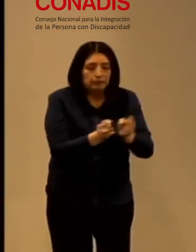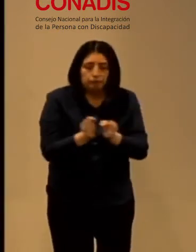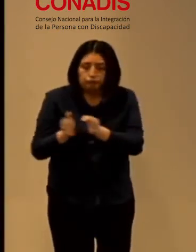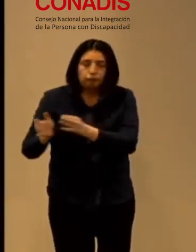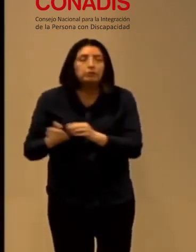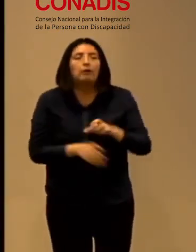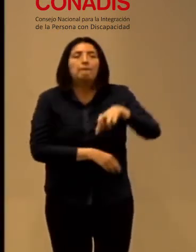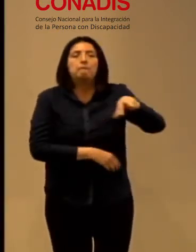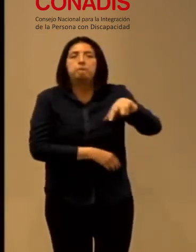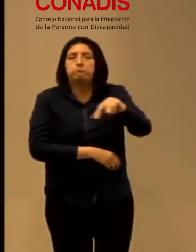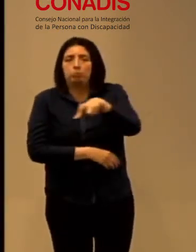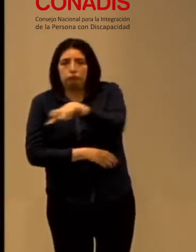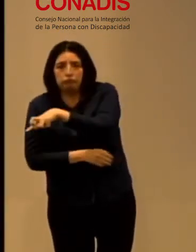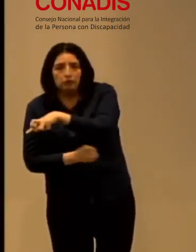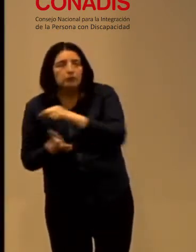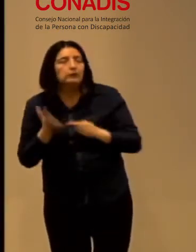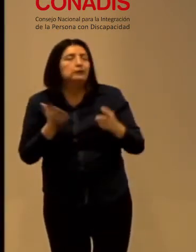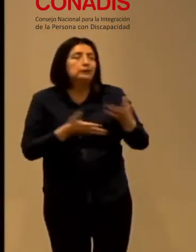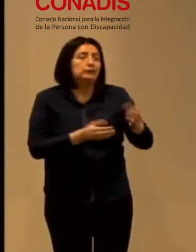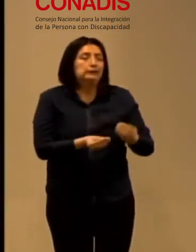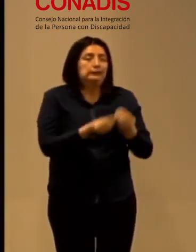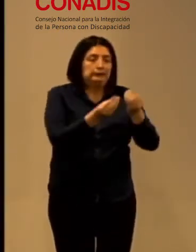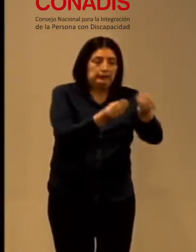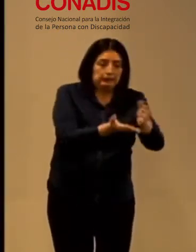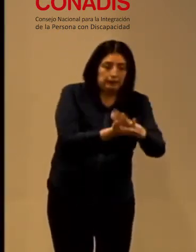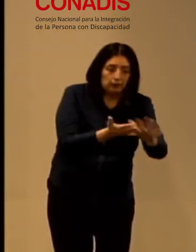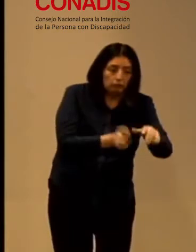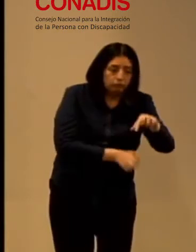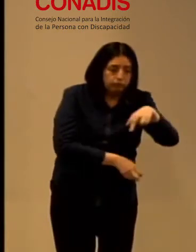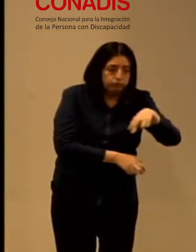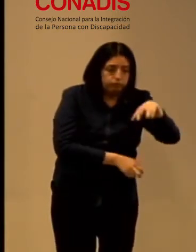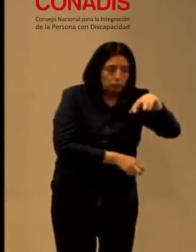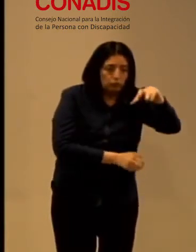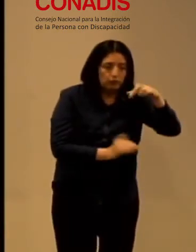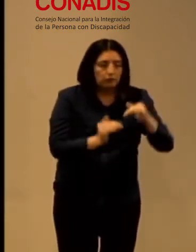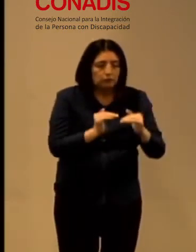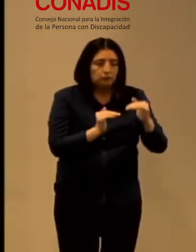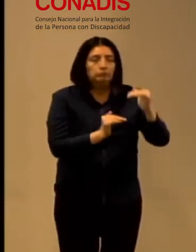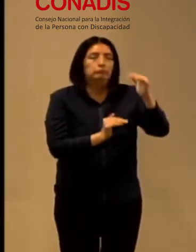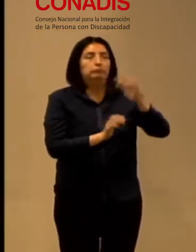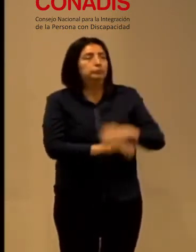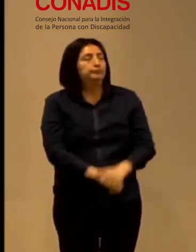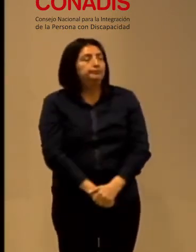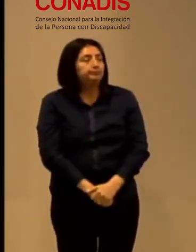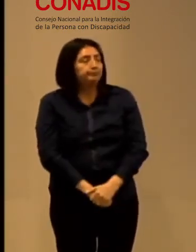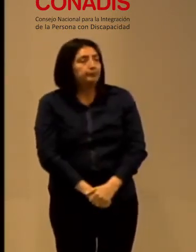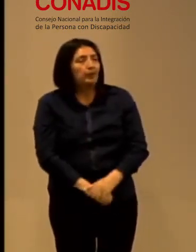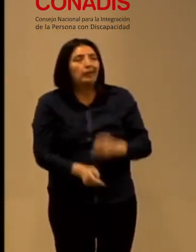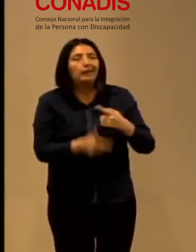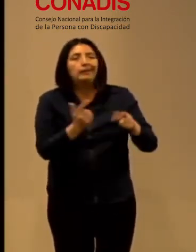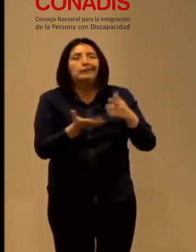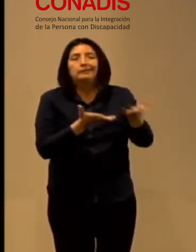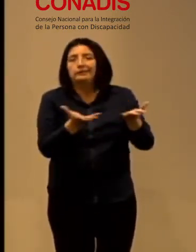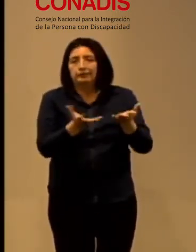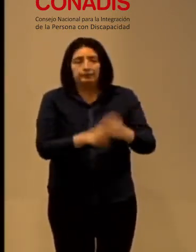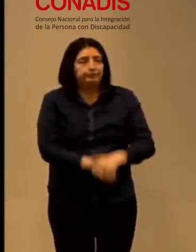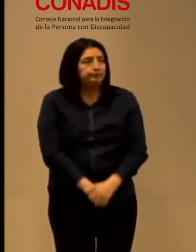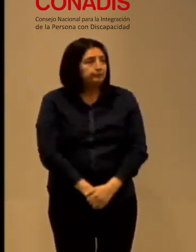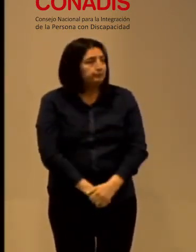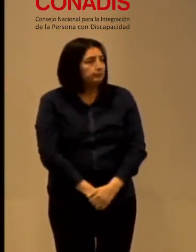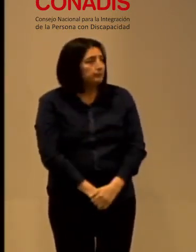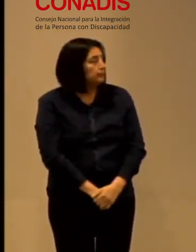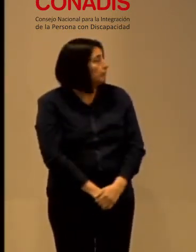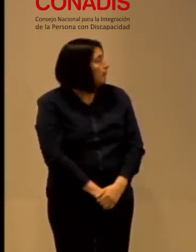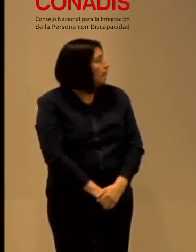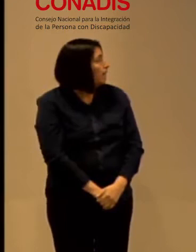asignan puntajes y se asignan las becas en función de puntajes y del ordenamiento en función de ese puntaje.